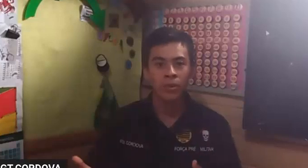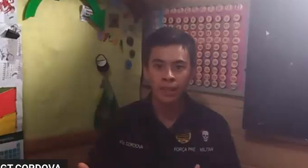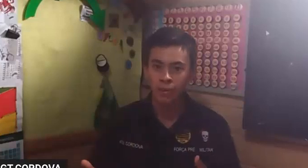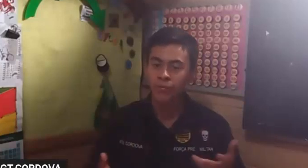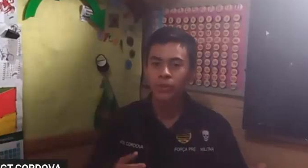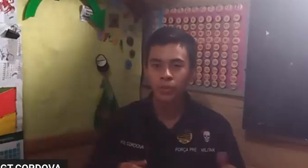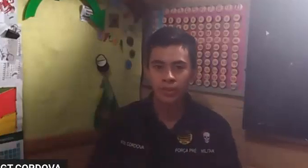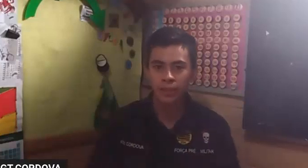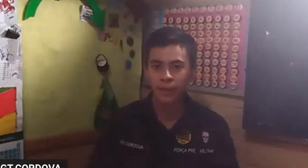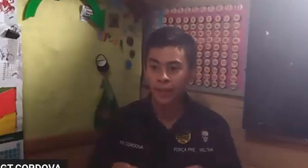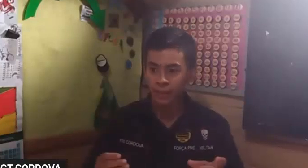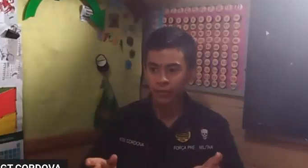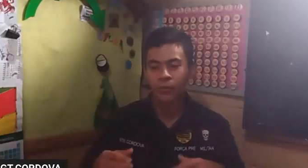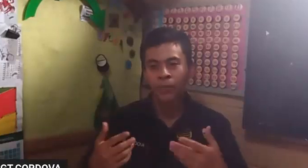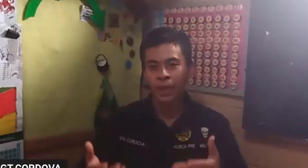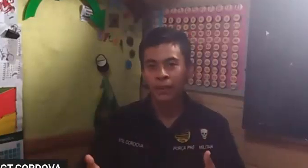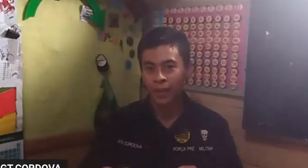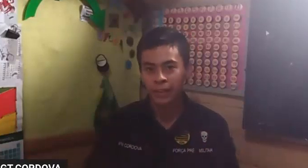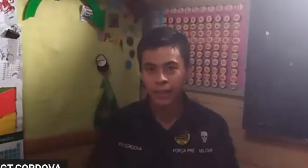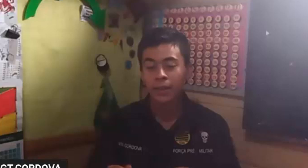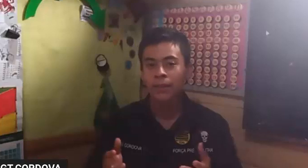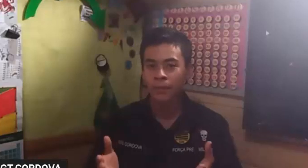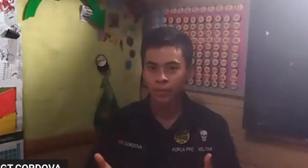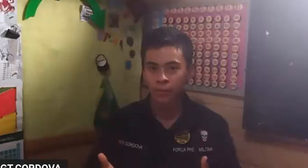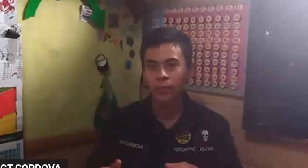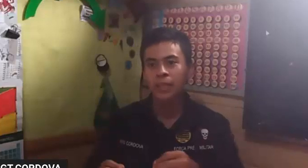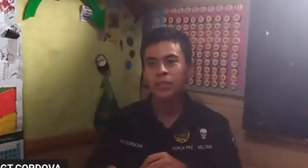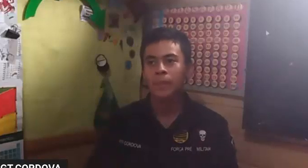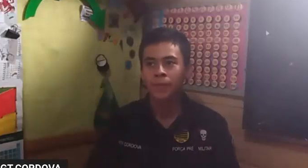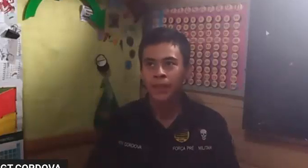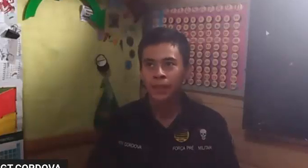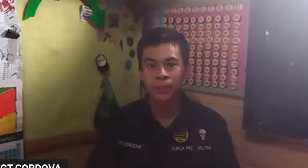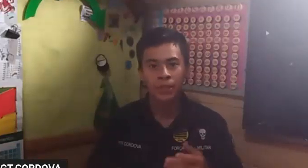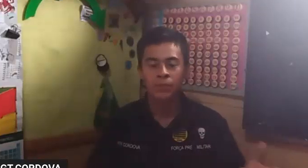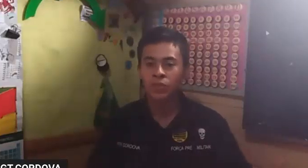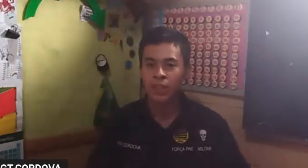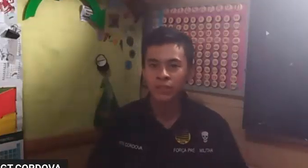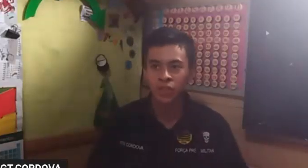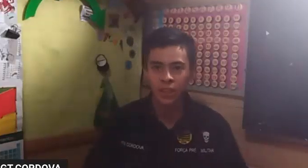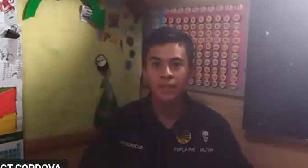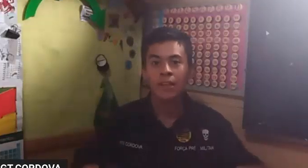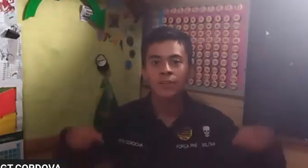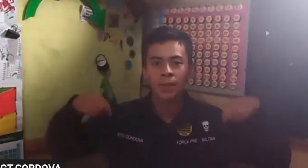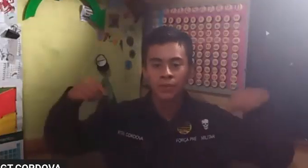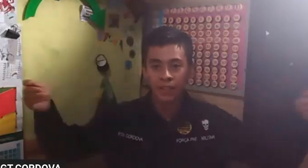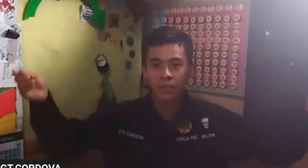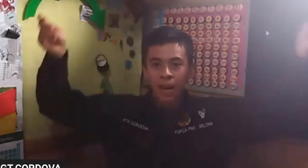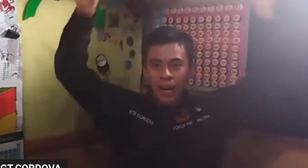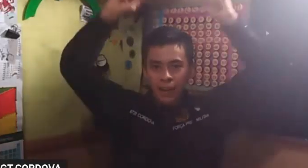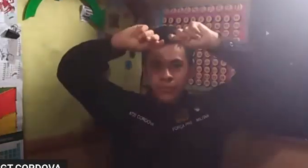consegue ouvir ou não consegue falar. Então, ela vai entender? Provavelmente. Então, por exemplo, os chineses eles meio que fazem uma árvore